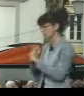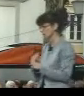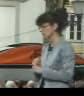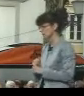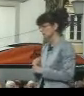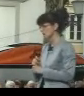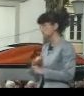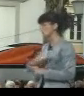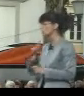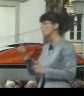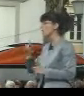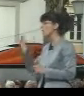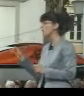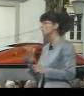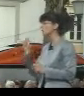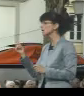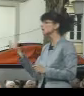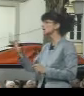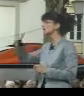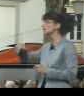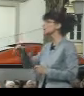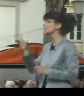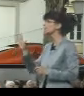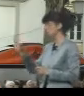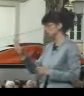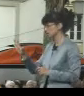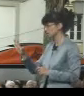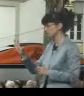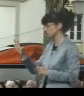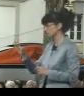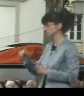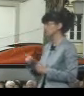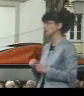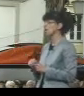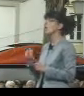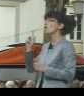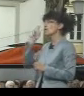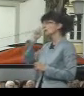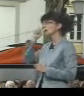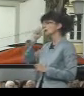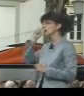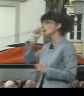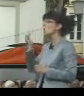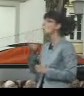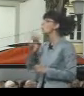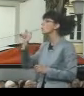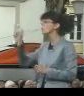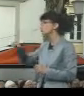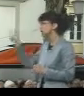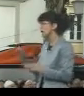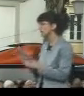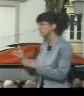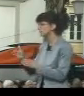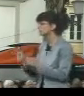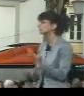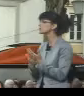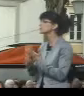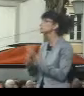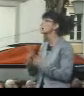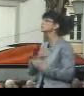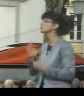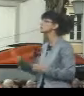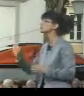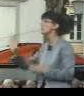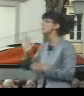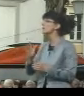Do leta 2005 vemo vsak ribič za sebe, kakšne zgodbe smo